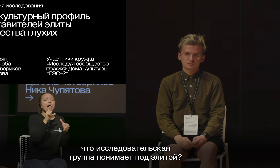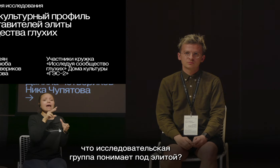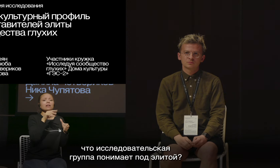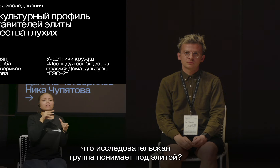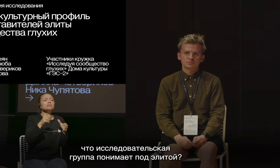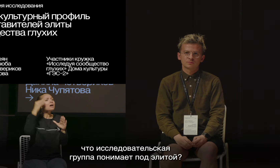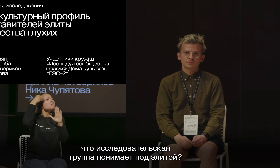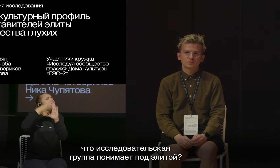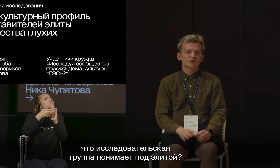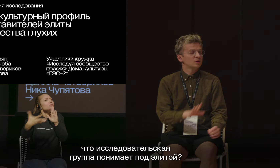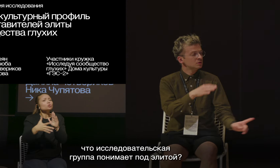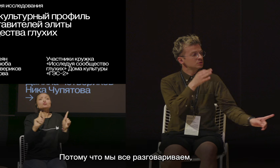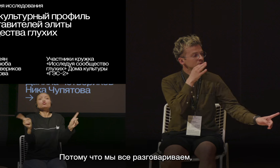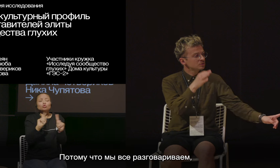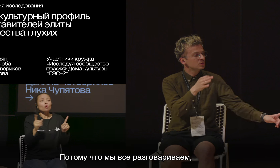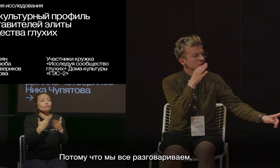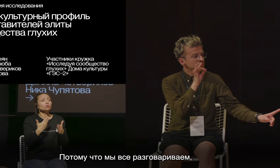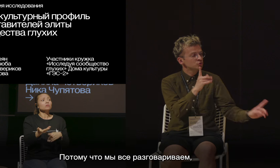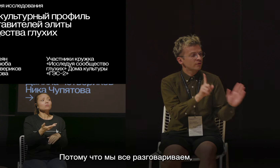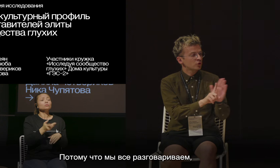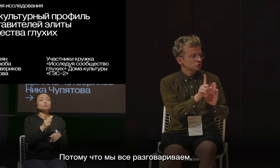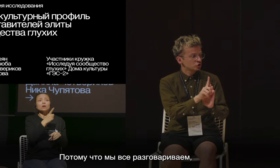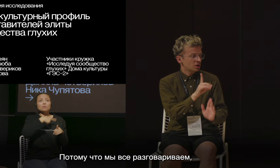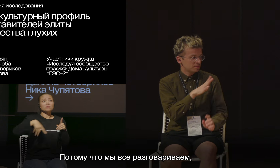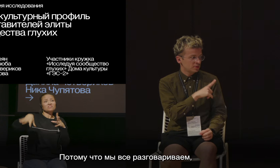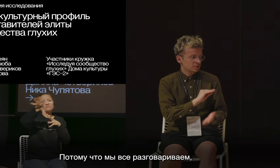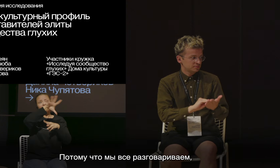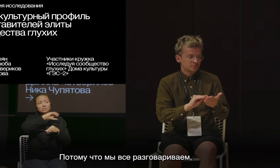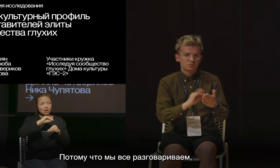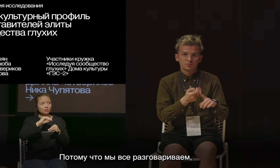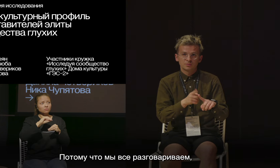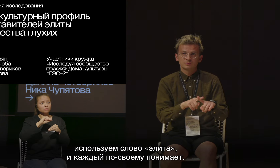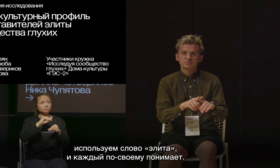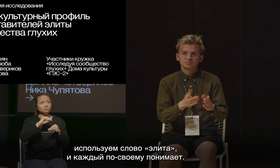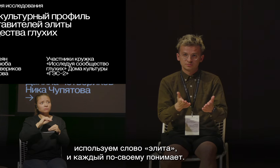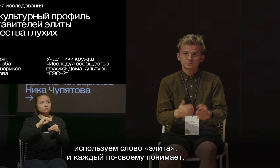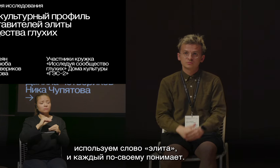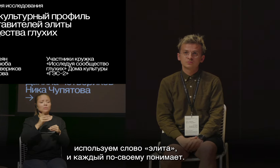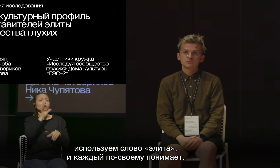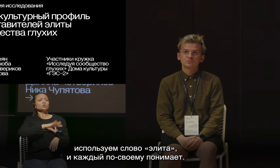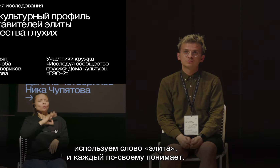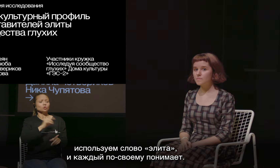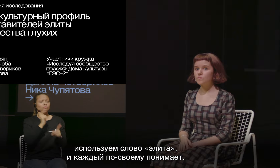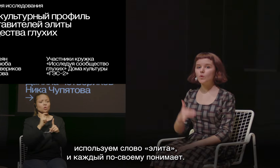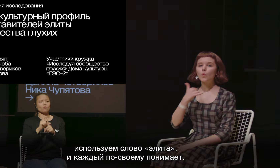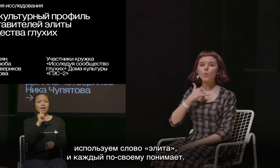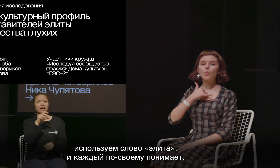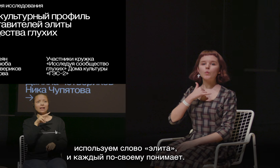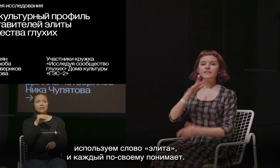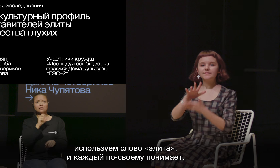что? Тогда мы хотим, потому что мы все разговариваем, используем слово элита, и каждый по-своему понимает.